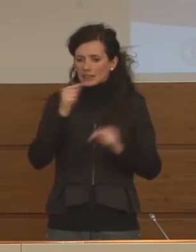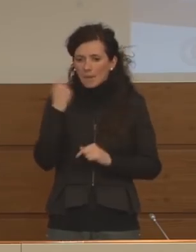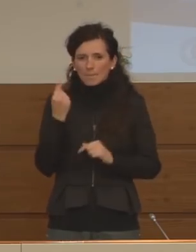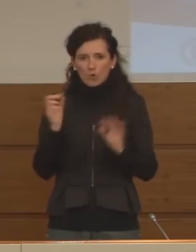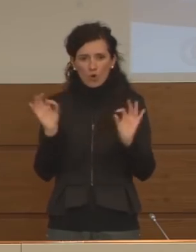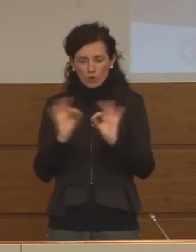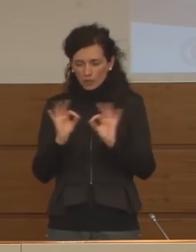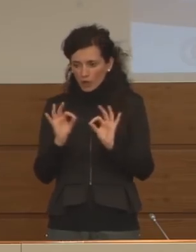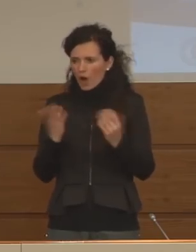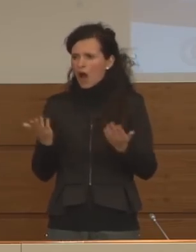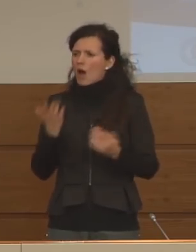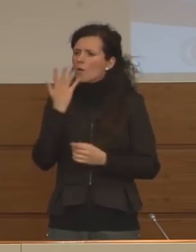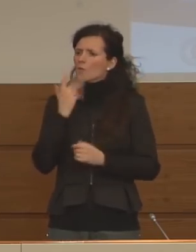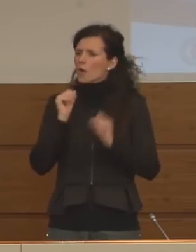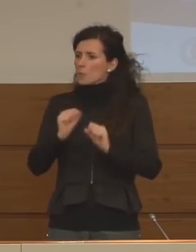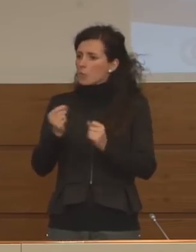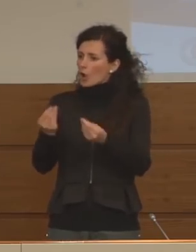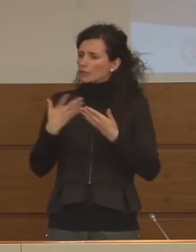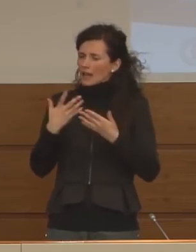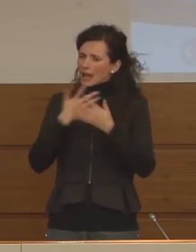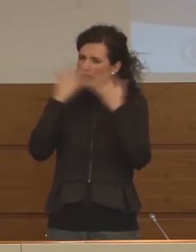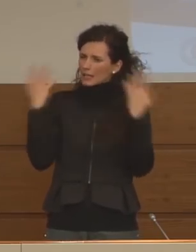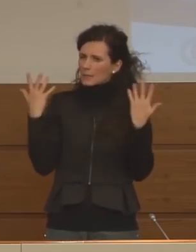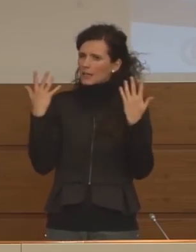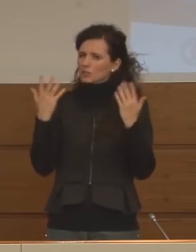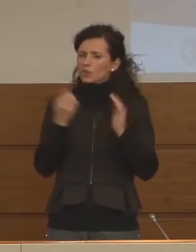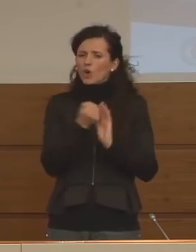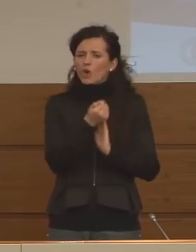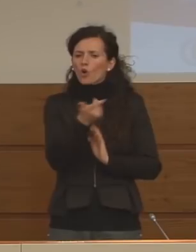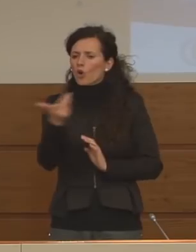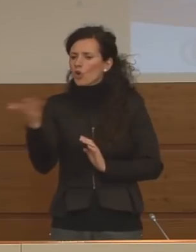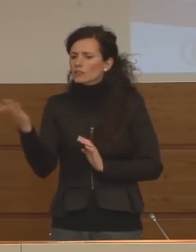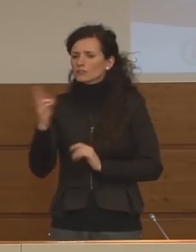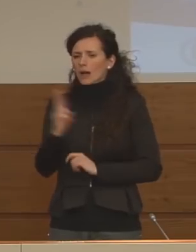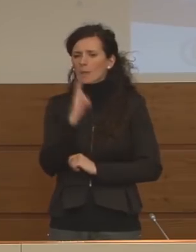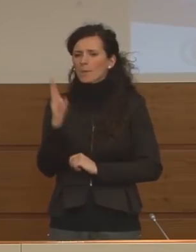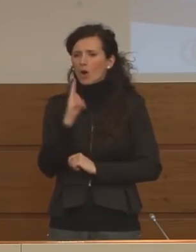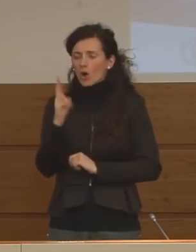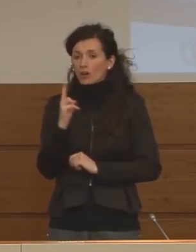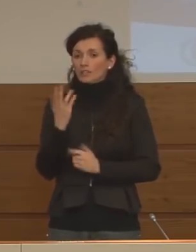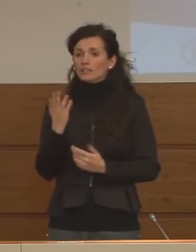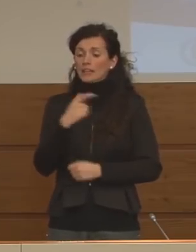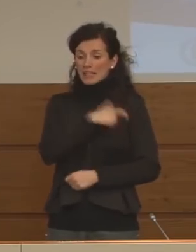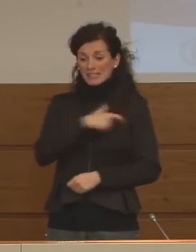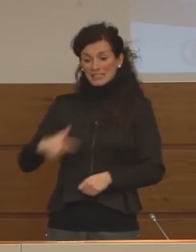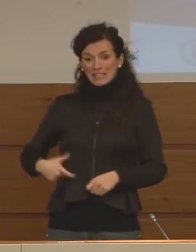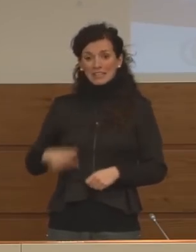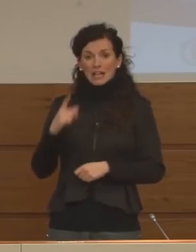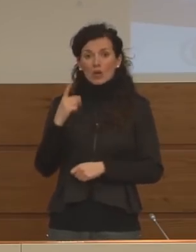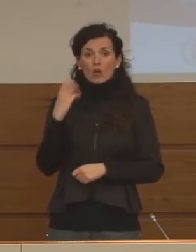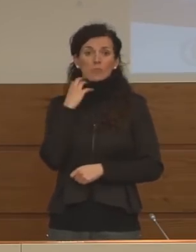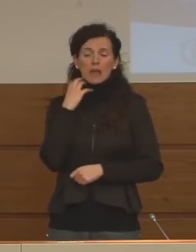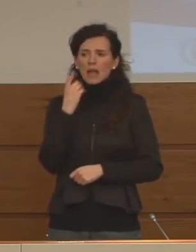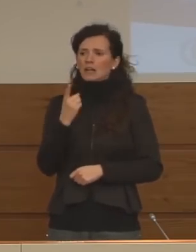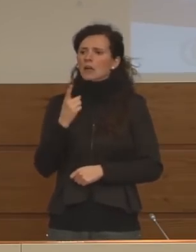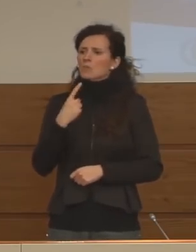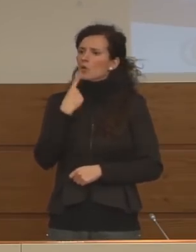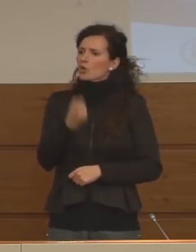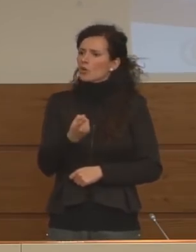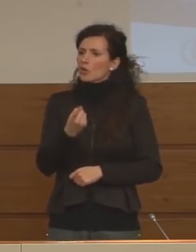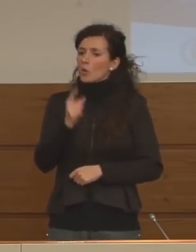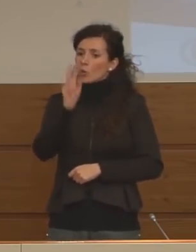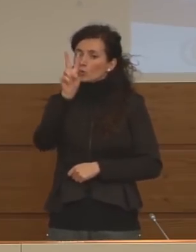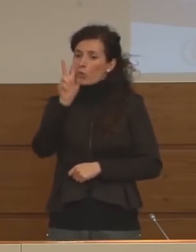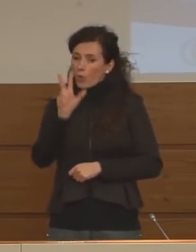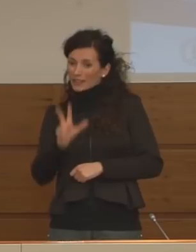dei chiarimenti rispetto alla conta di questi di questi morti addirittura il sindaco di bergamo ci parla di due